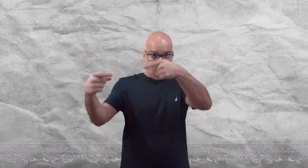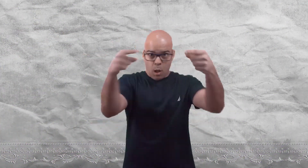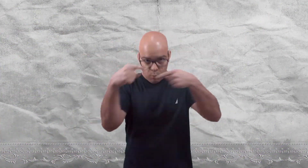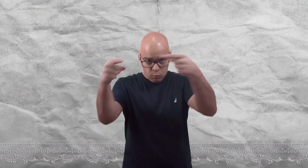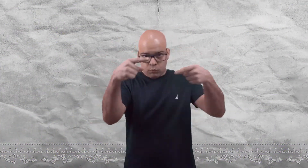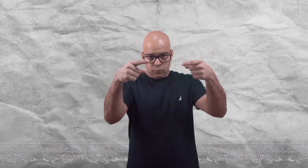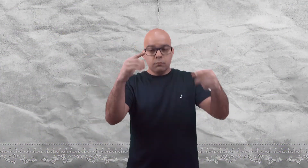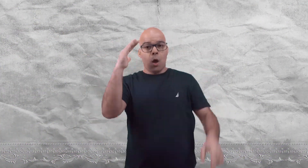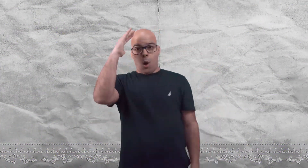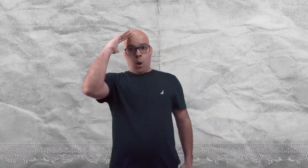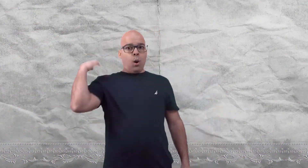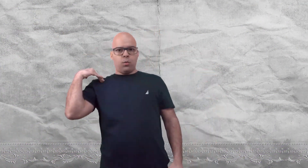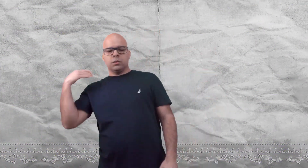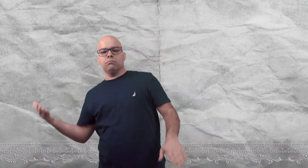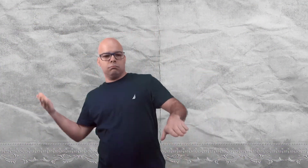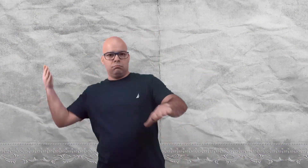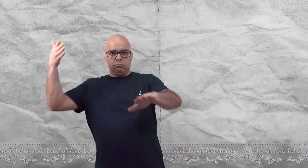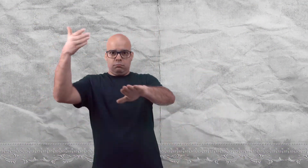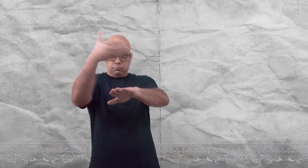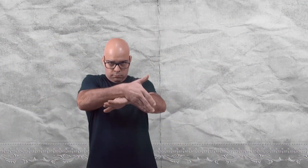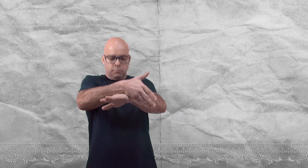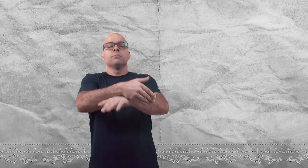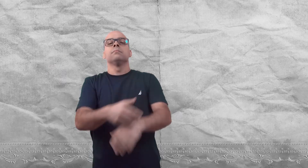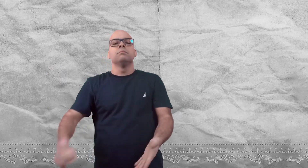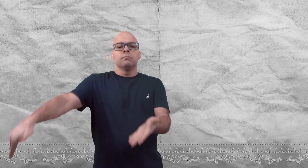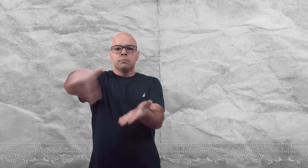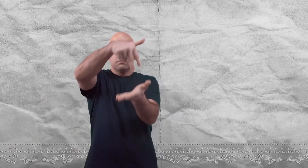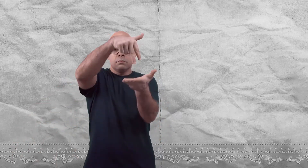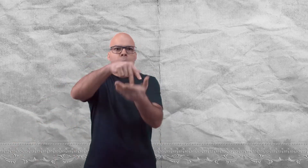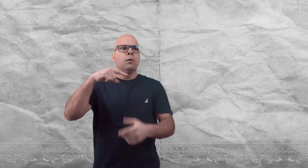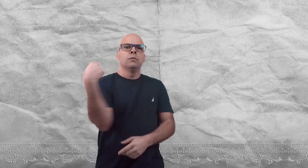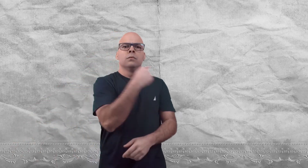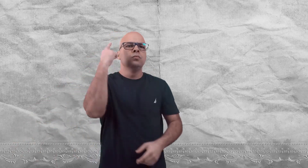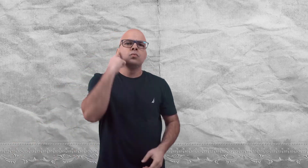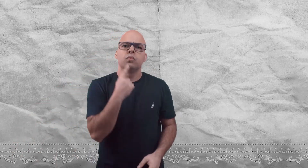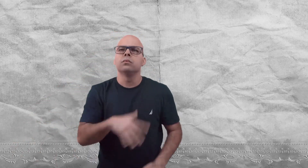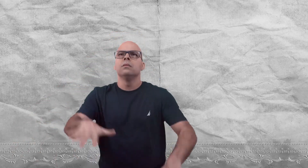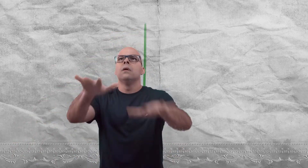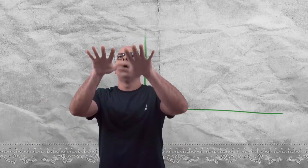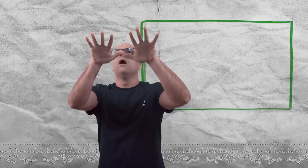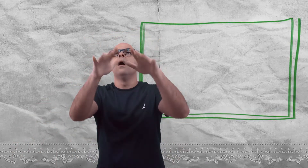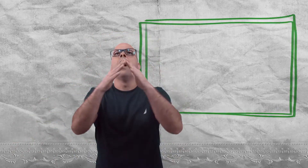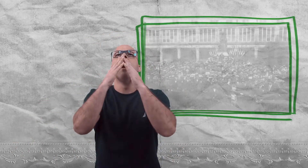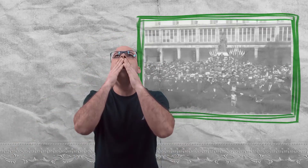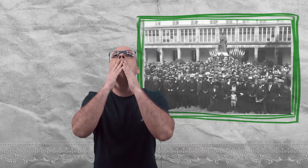Nas reuniões, sempre que Louise estava presente, todos os surdos prestavam